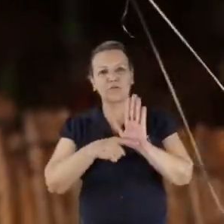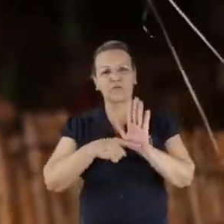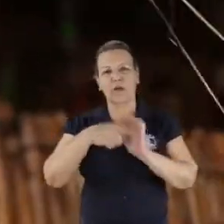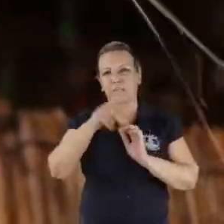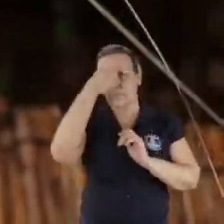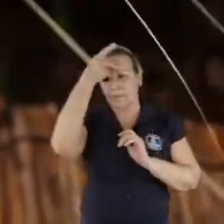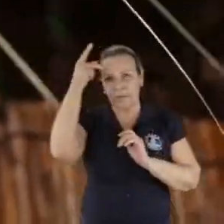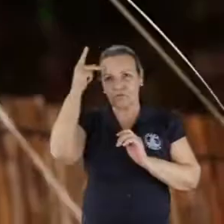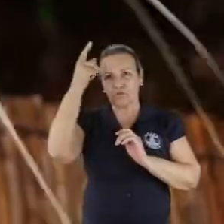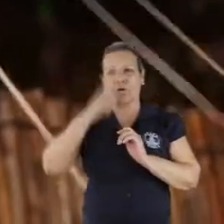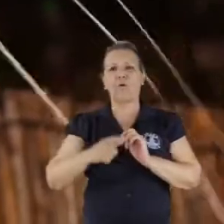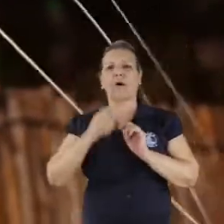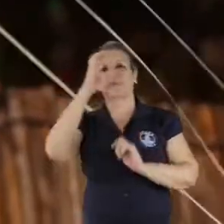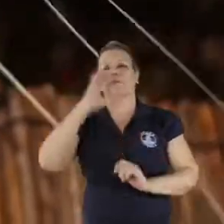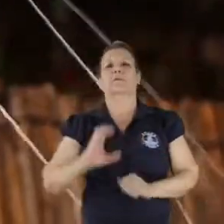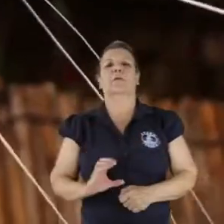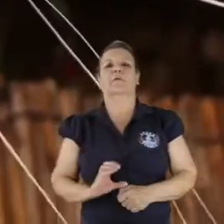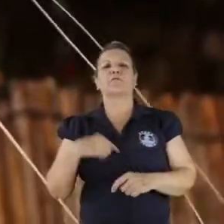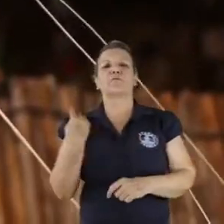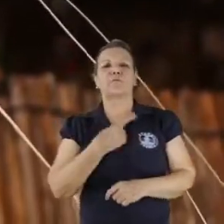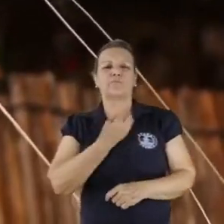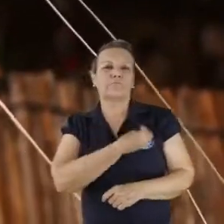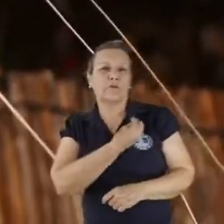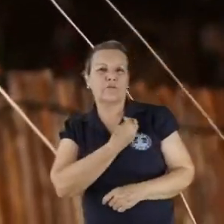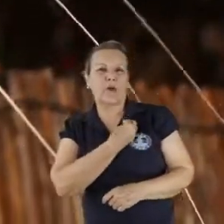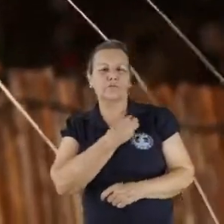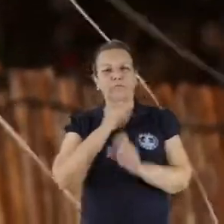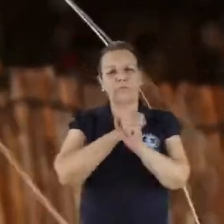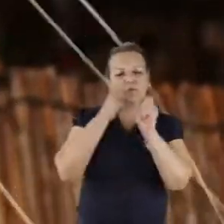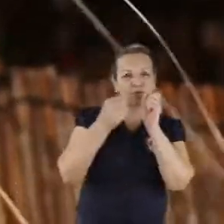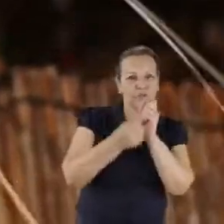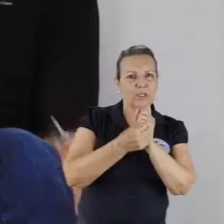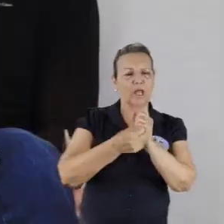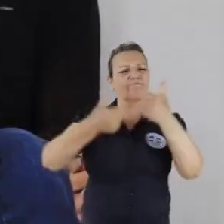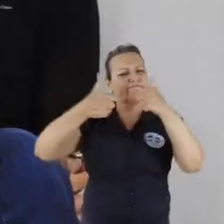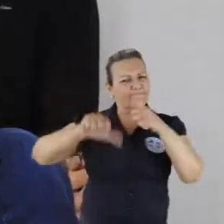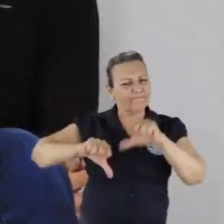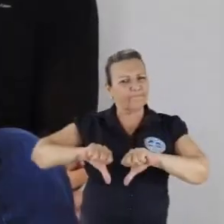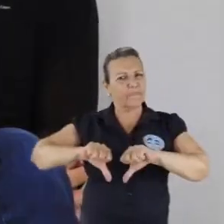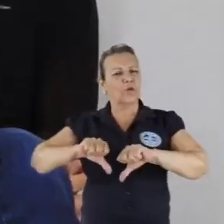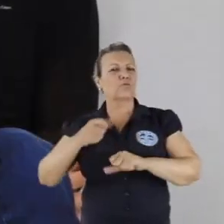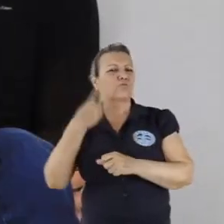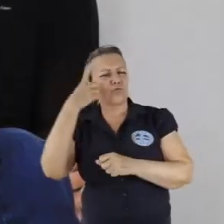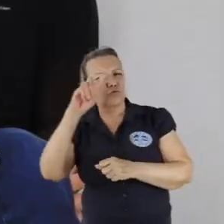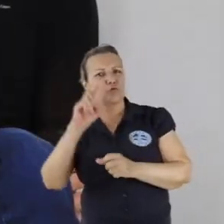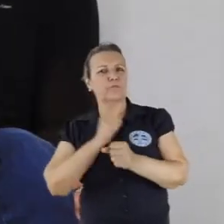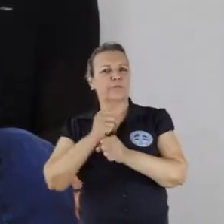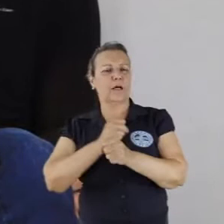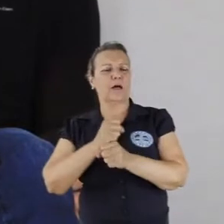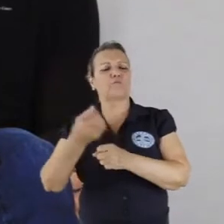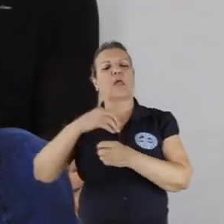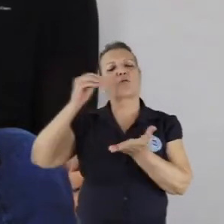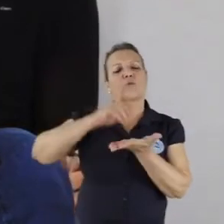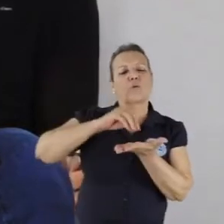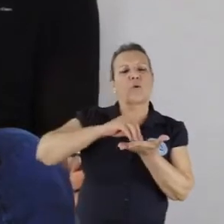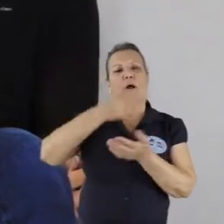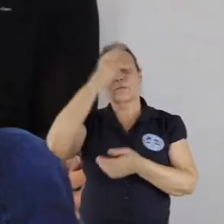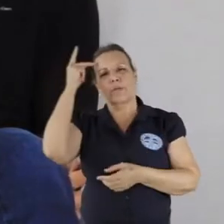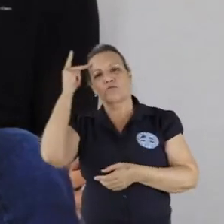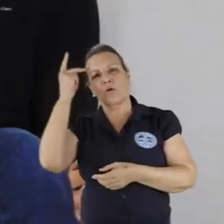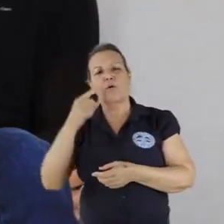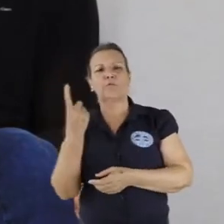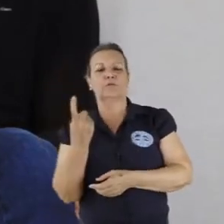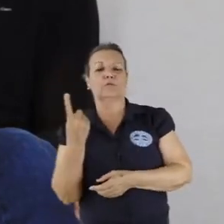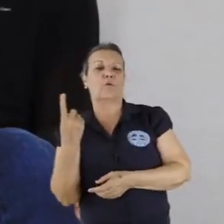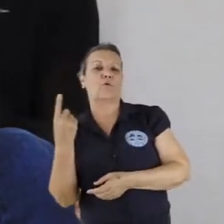inserção, né, esse auxílio a esse indivíduo que também é um cidadão. Nós vivemos numa sociedade que, para piorar, nos últimos anos